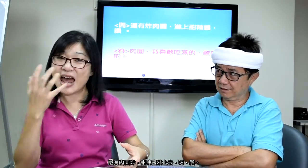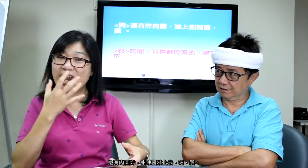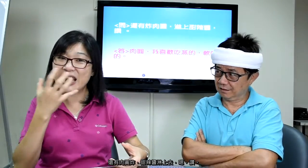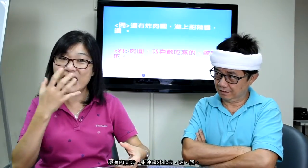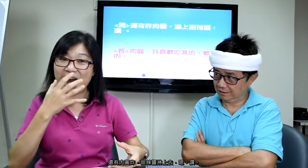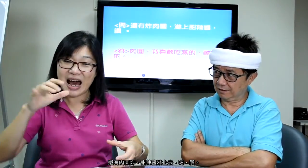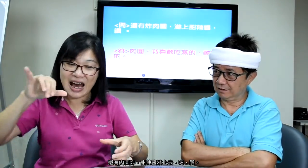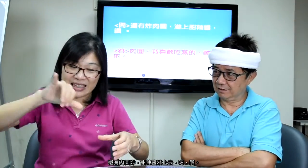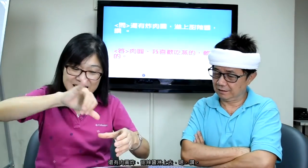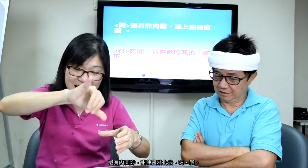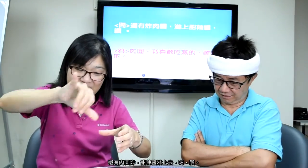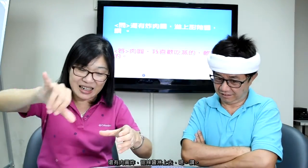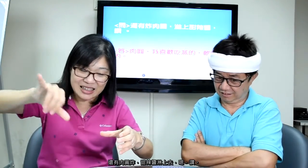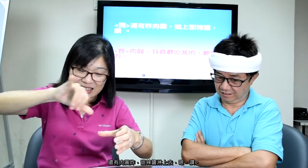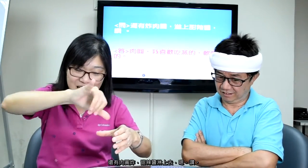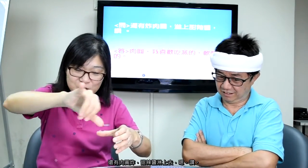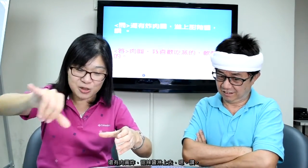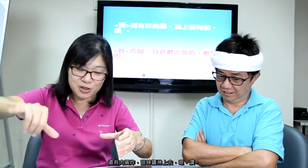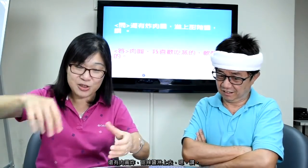甜辣酱淋上去，